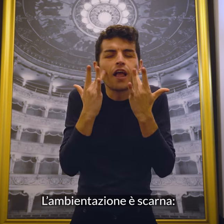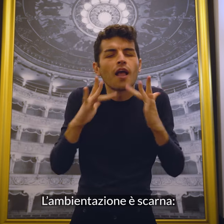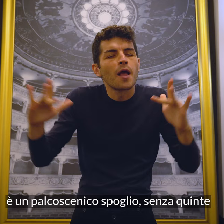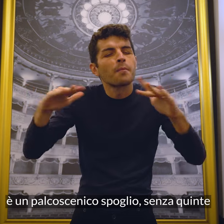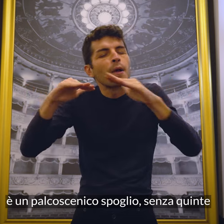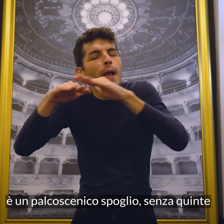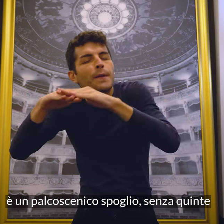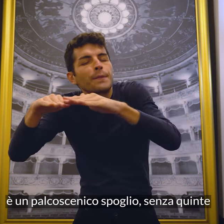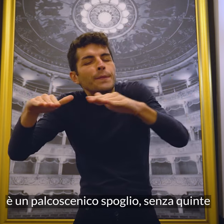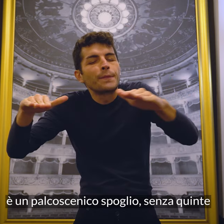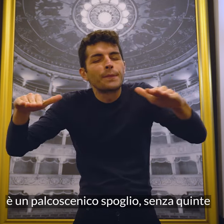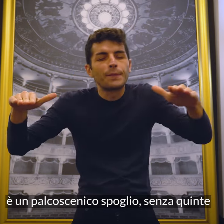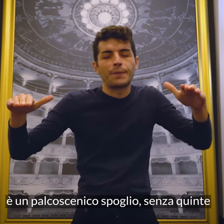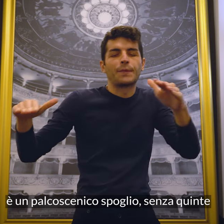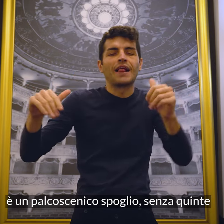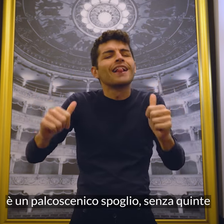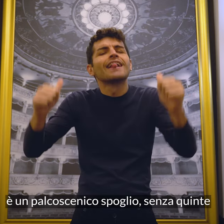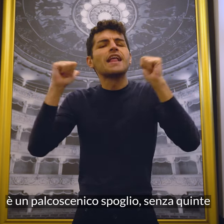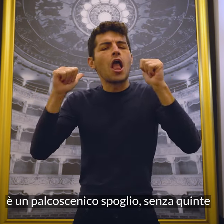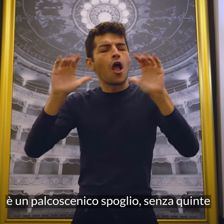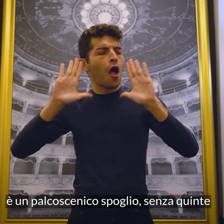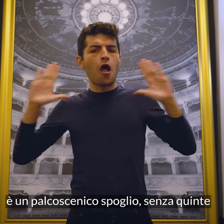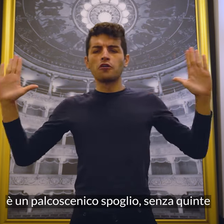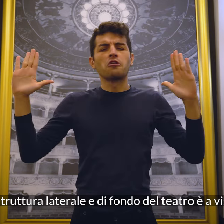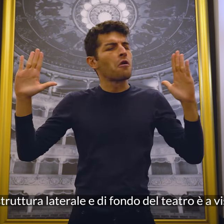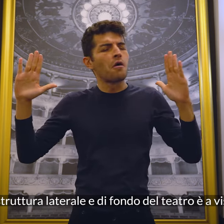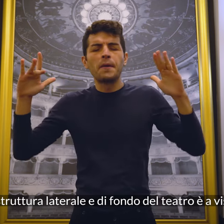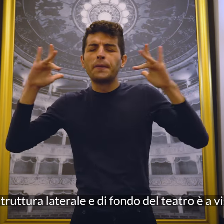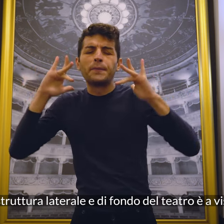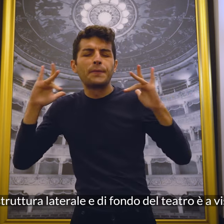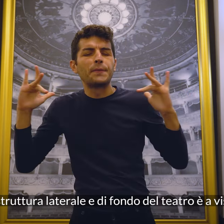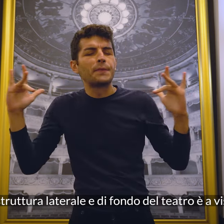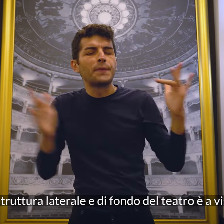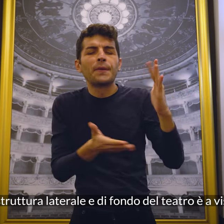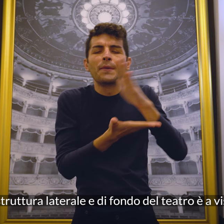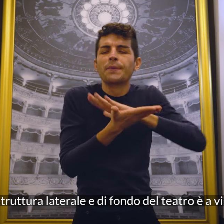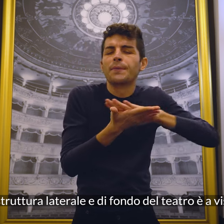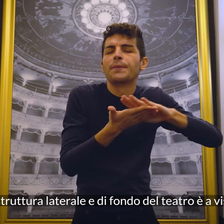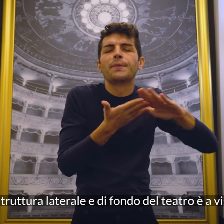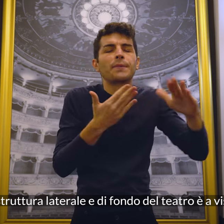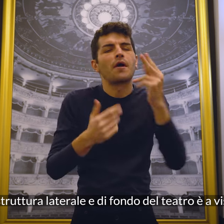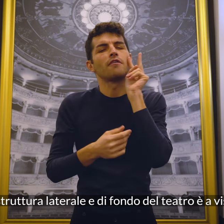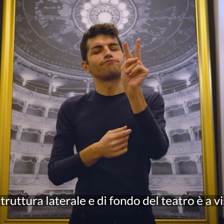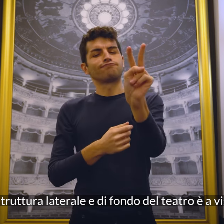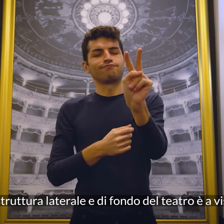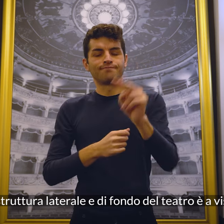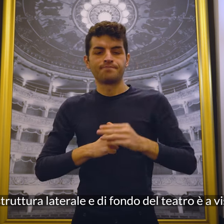è un palcoscenico spoglio senza quinte e la struttura laterale e di fondo del teatro è a